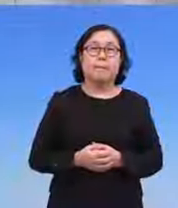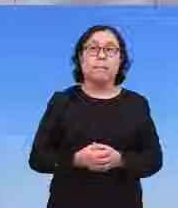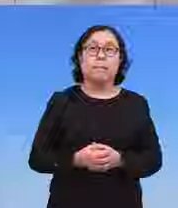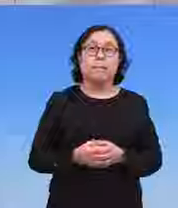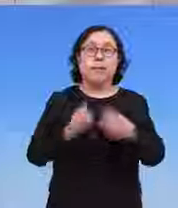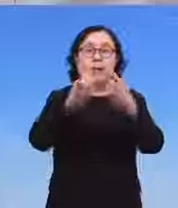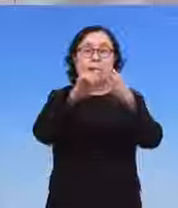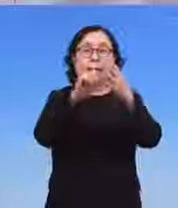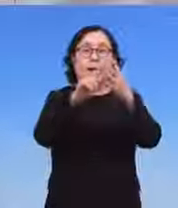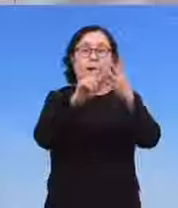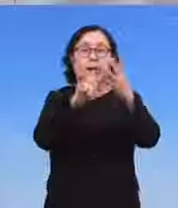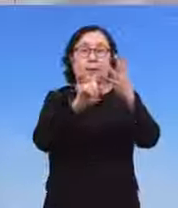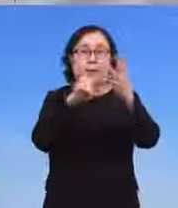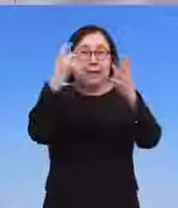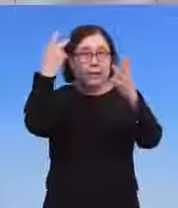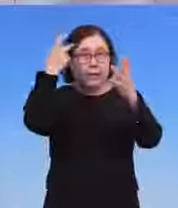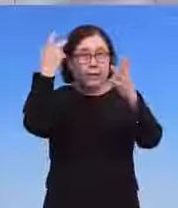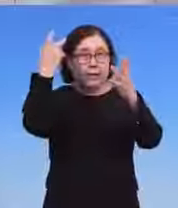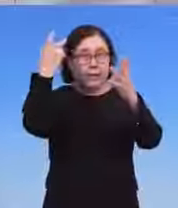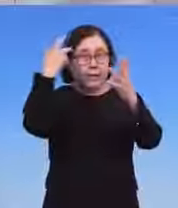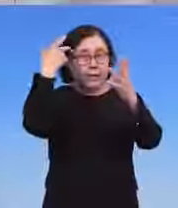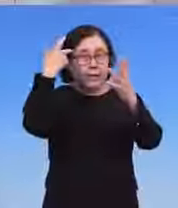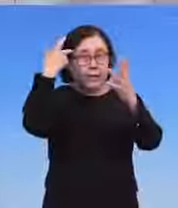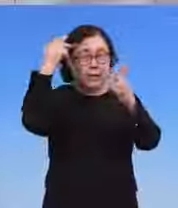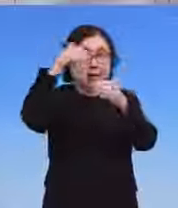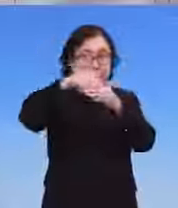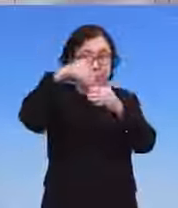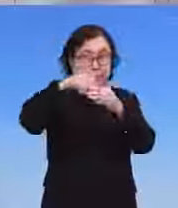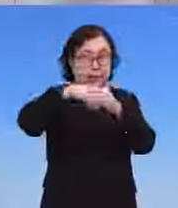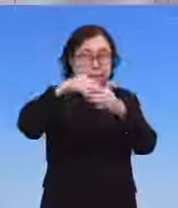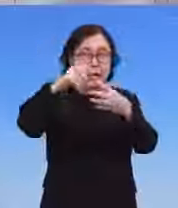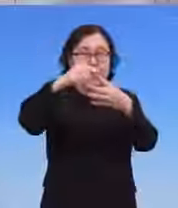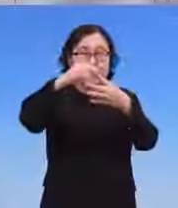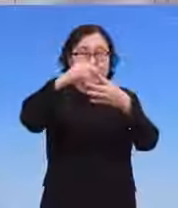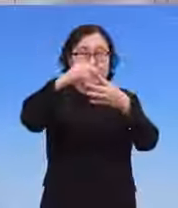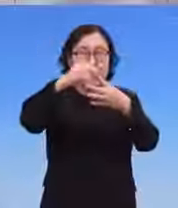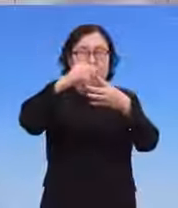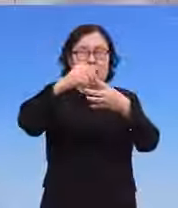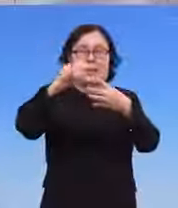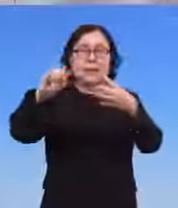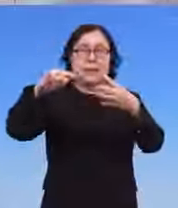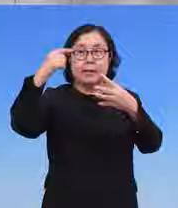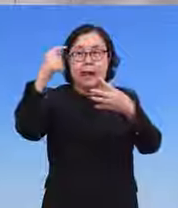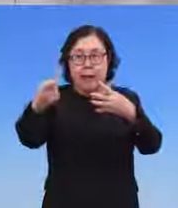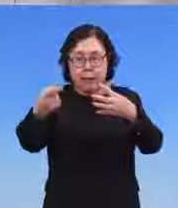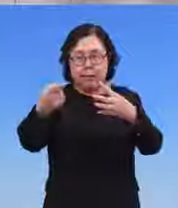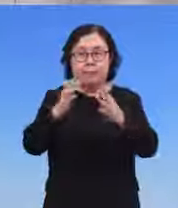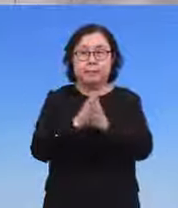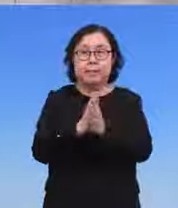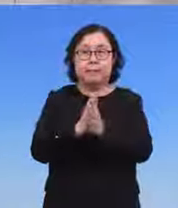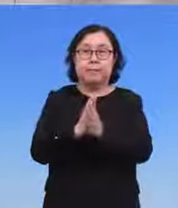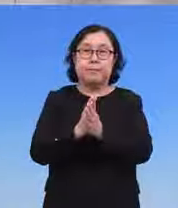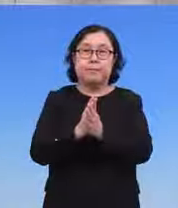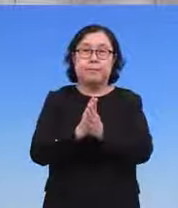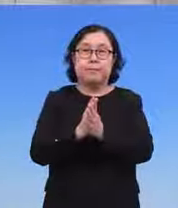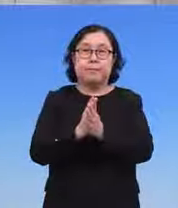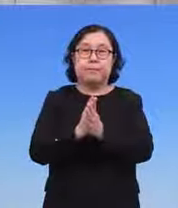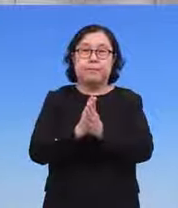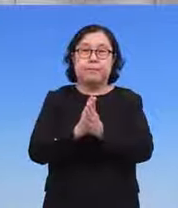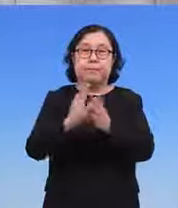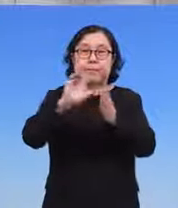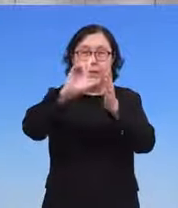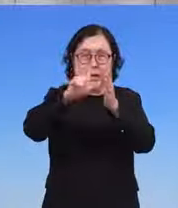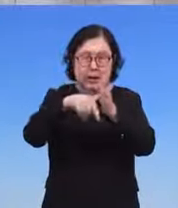네 가지 정관, 정신을 담을 생각이거든요. 큰 우산으로는 다음 세대를 살리는 데 이 건물이